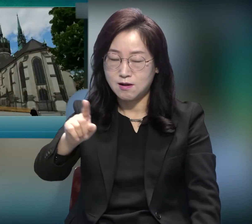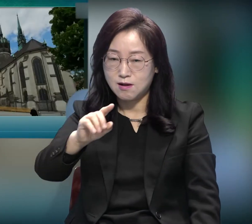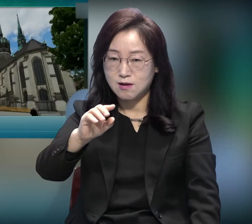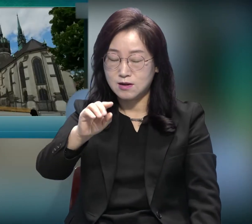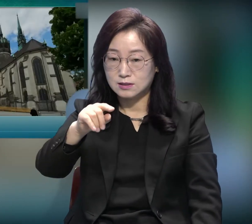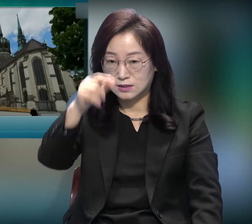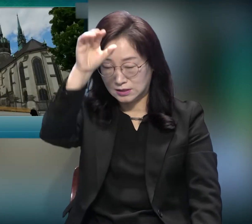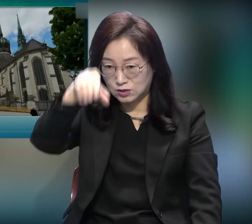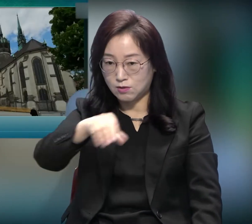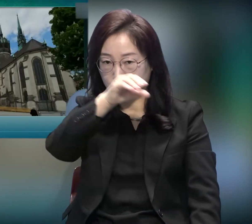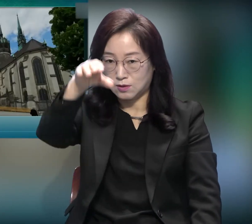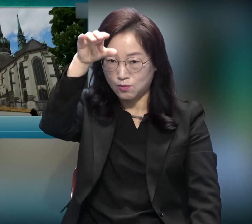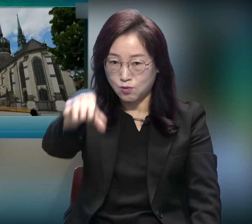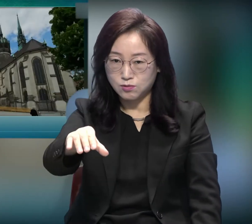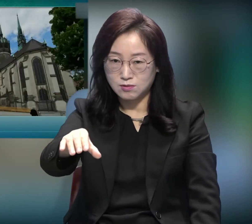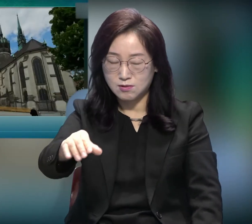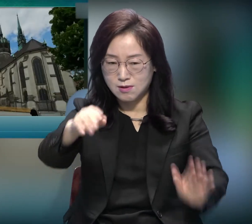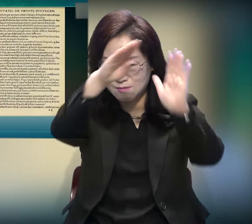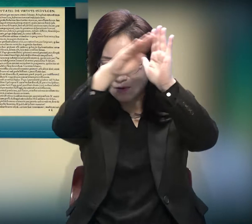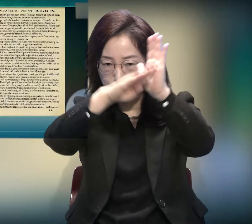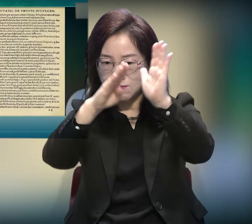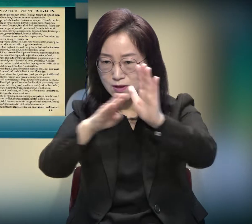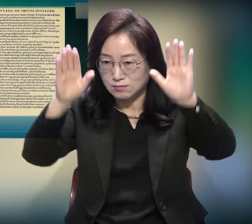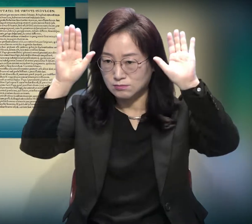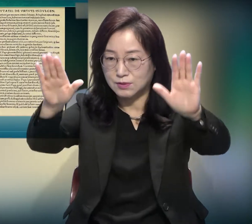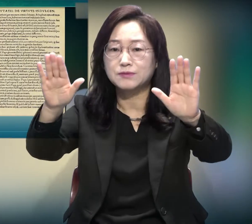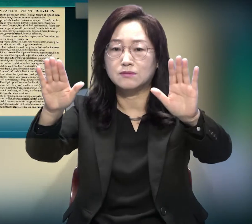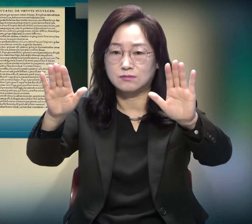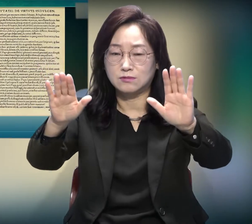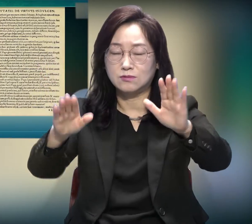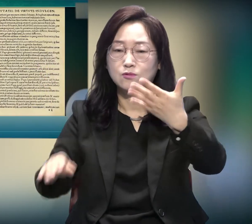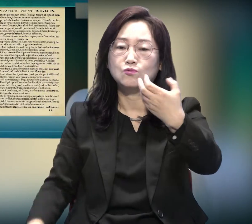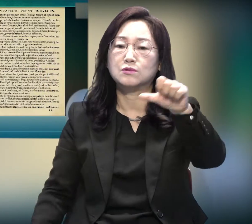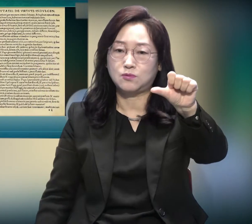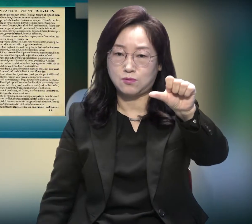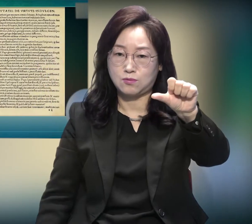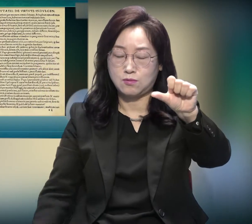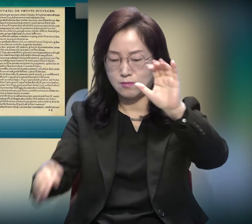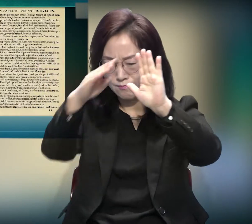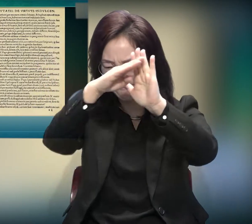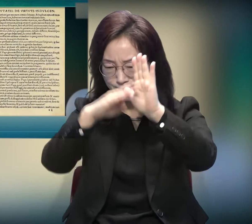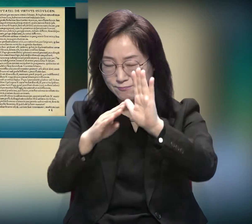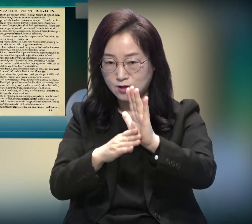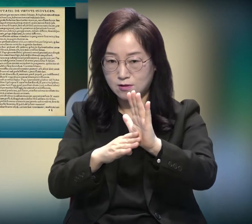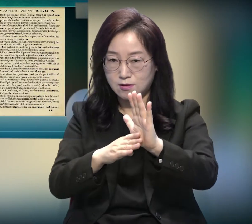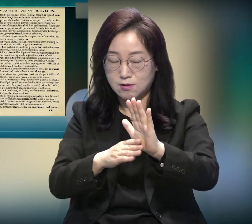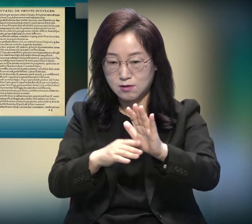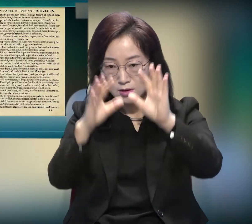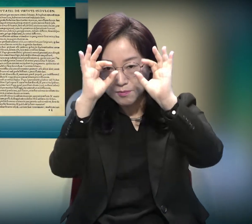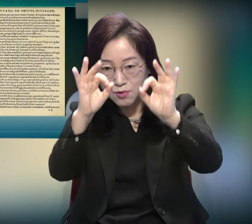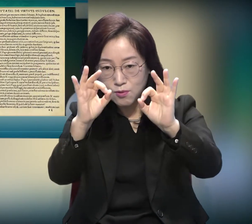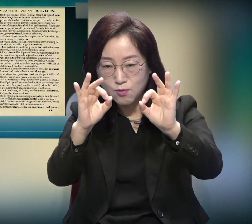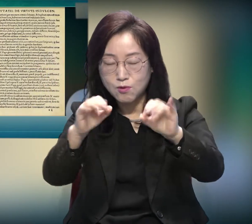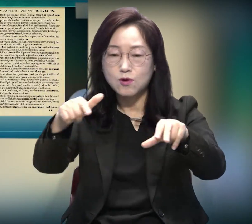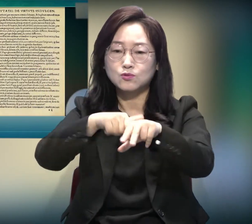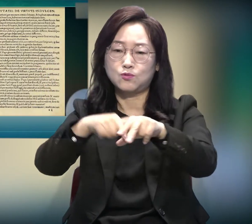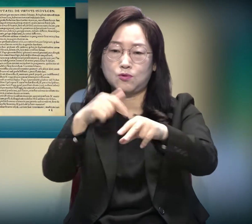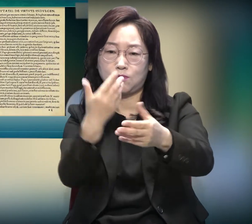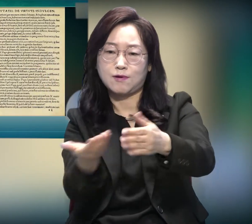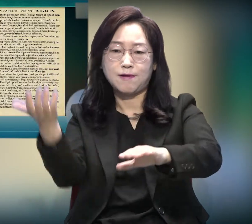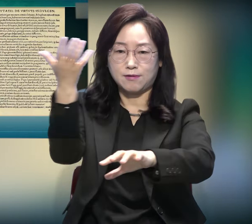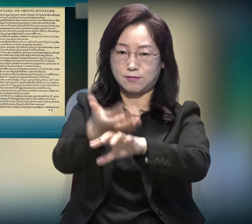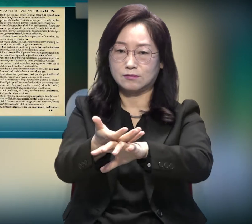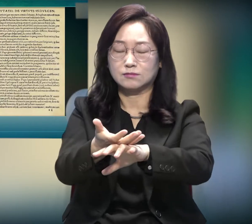95개조 반박문을 써서 붙였습니다. 그래서 종교개혁이 일어나고 오늘날 이렇게 우리